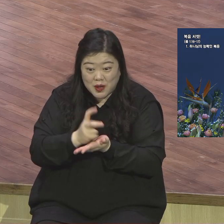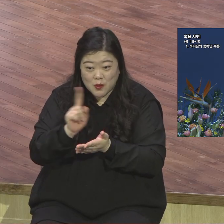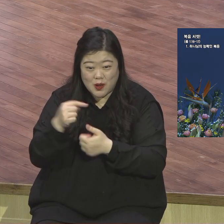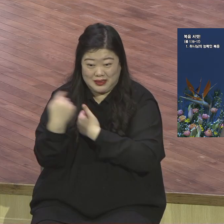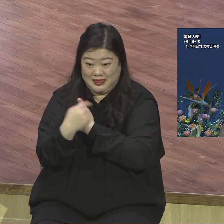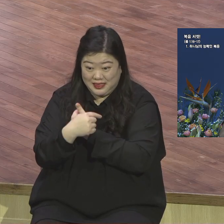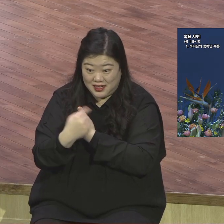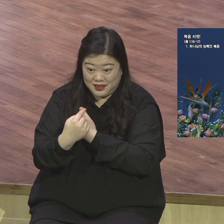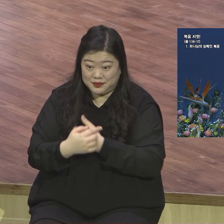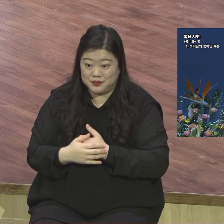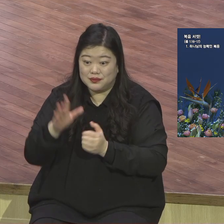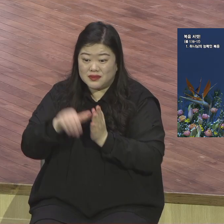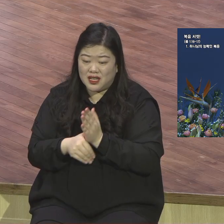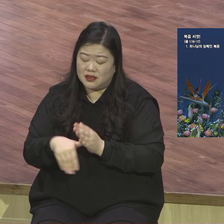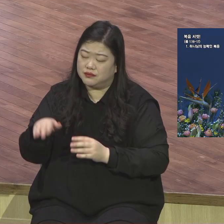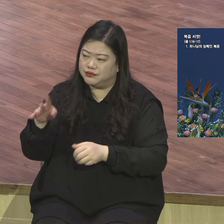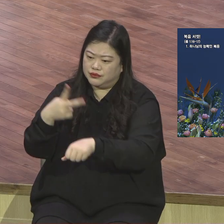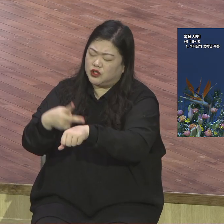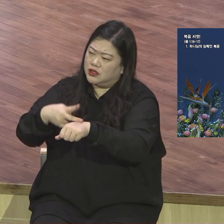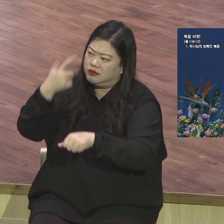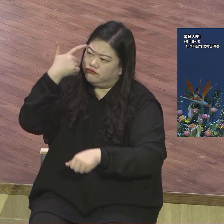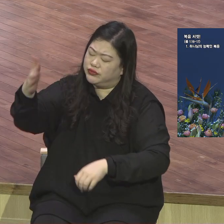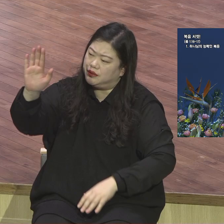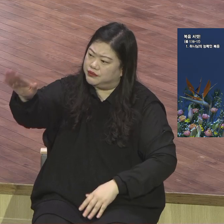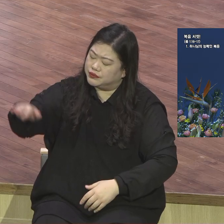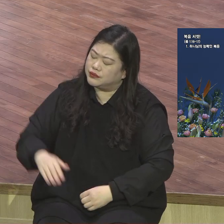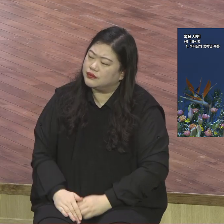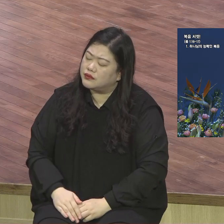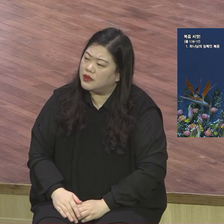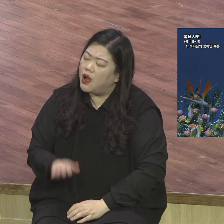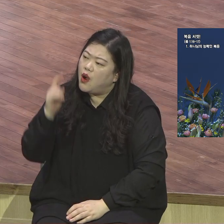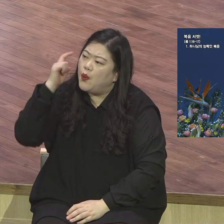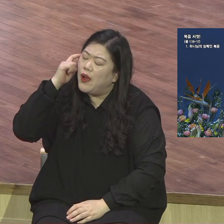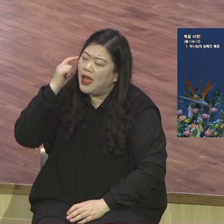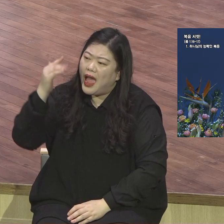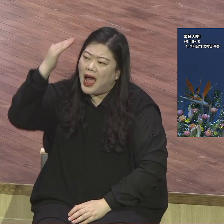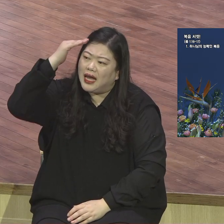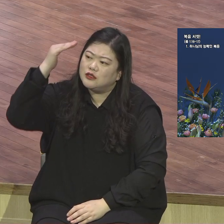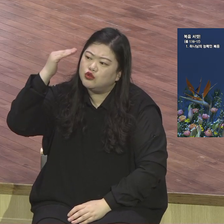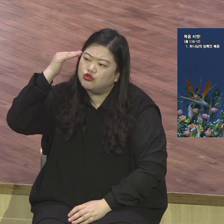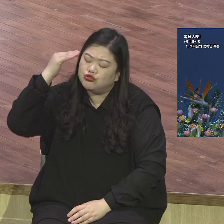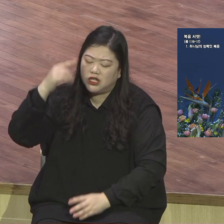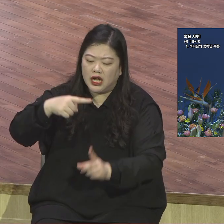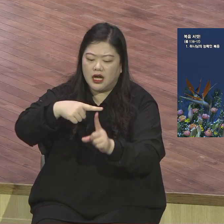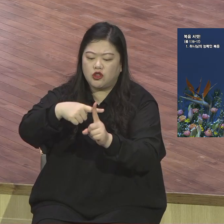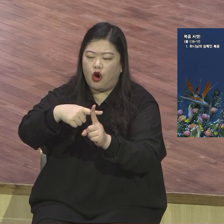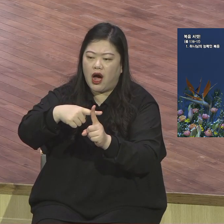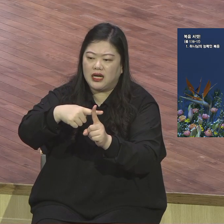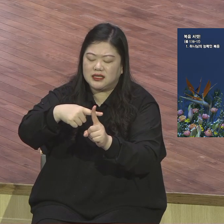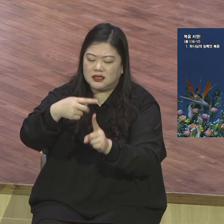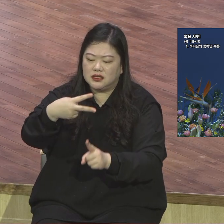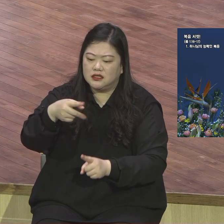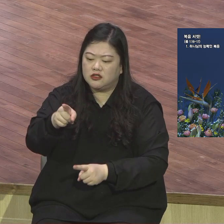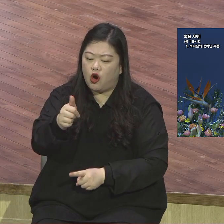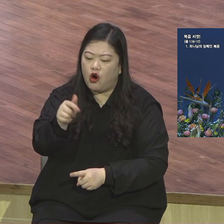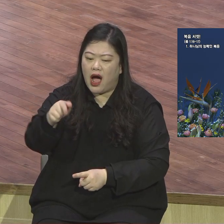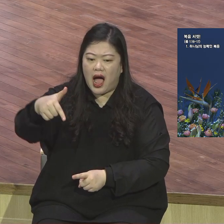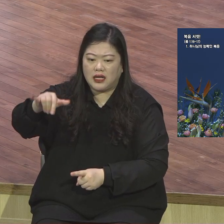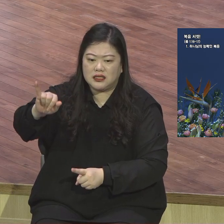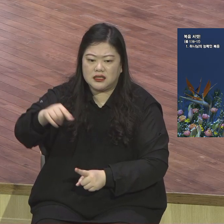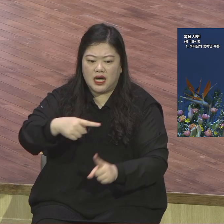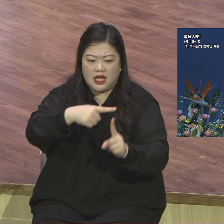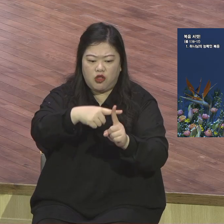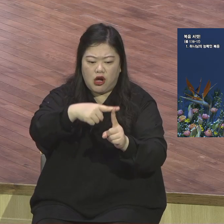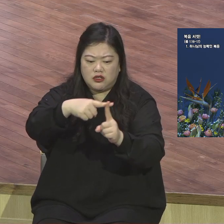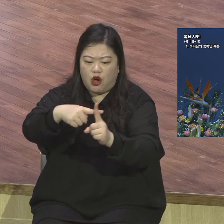서울에는 왜 그렇게 더하기가 많은 건물이 많습니까? 왜 건물에 더하기를 많이 해놨습니까?